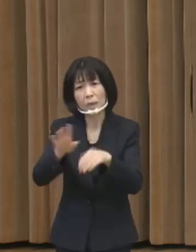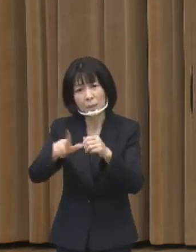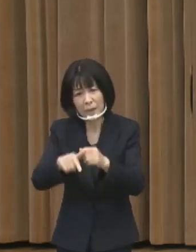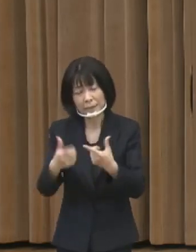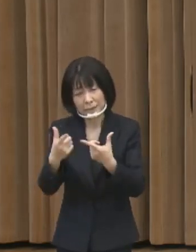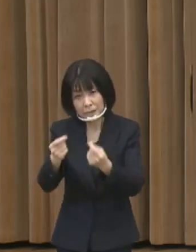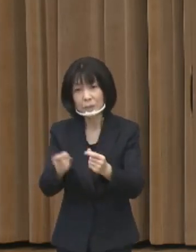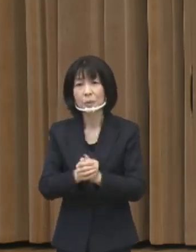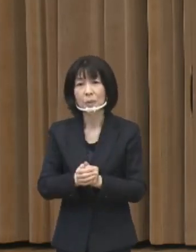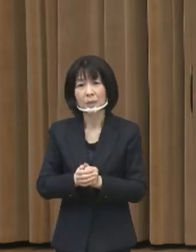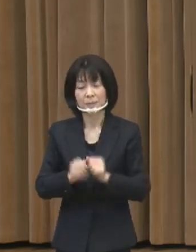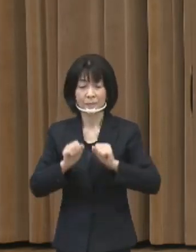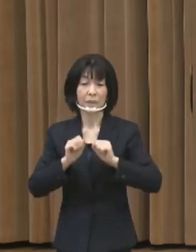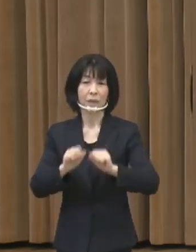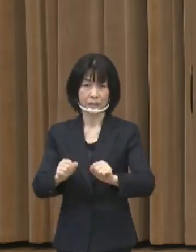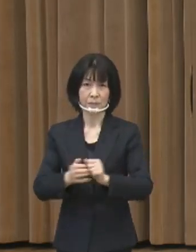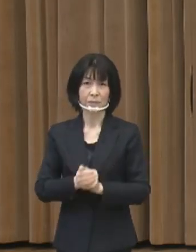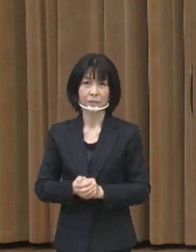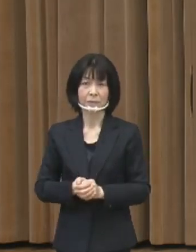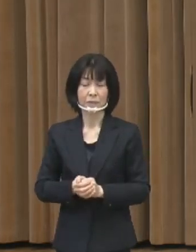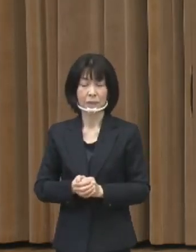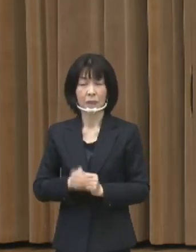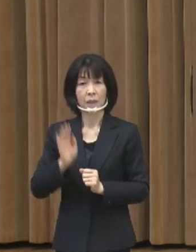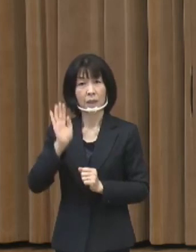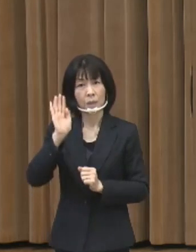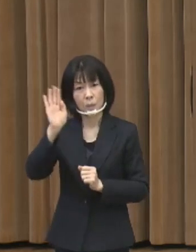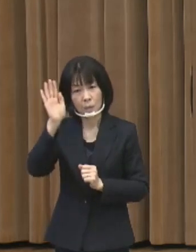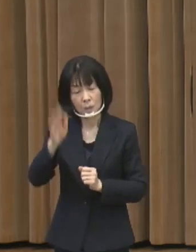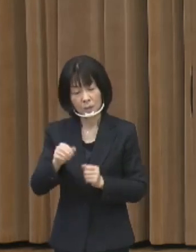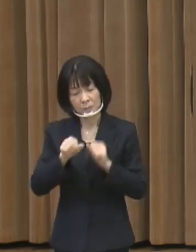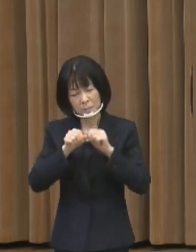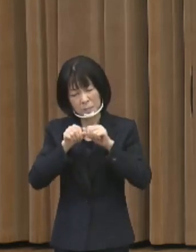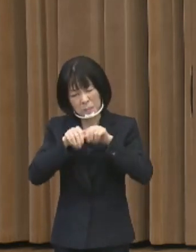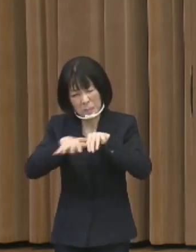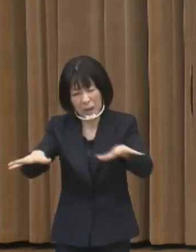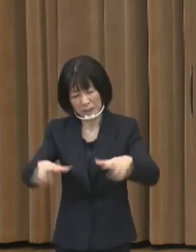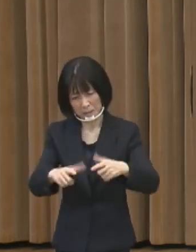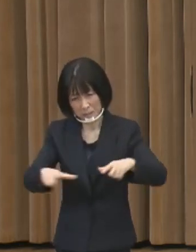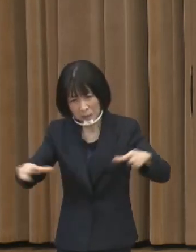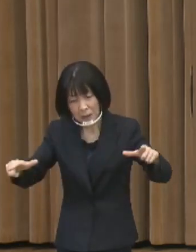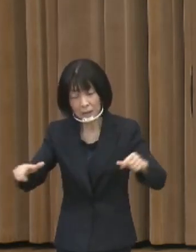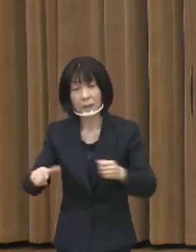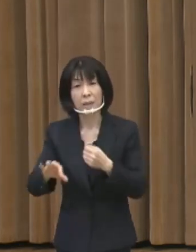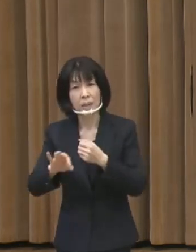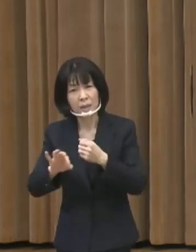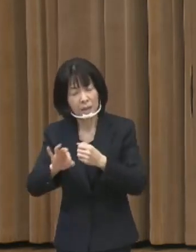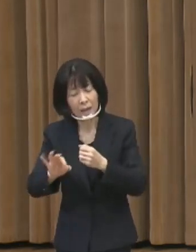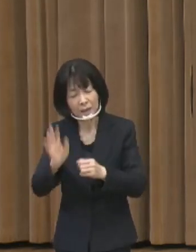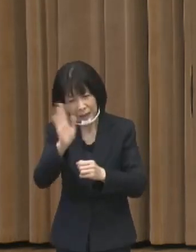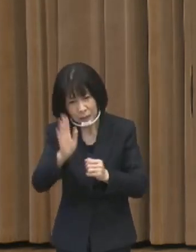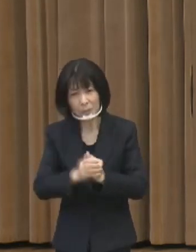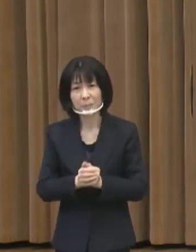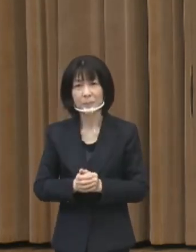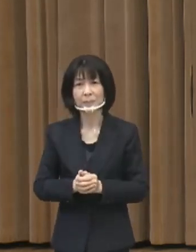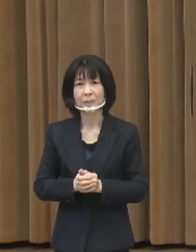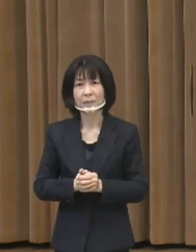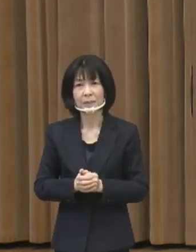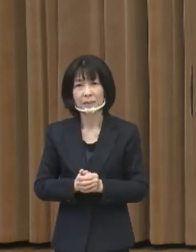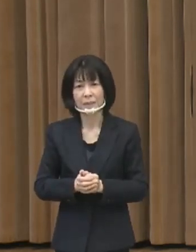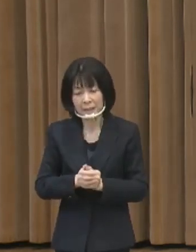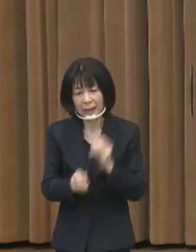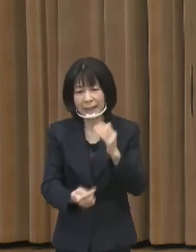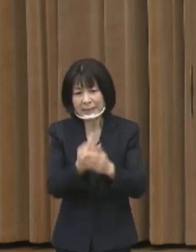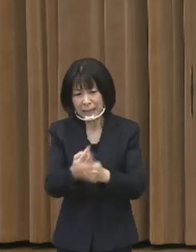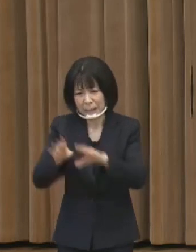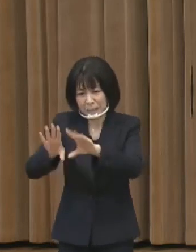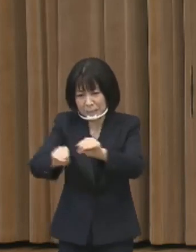と行って、今後の感染爆発がもし例えば起きないような、そういったその目を積んでいきた